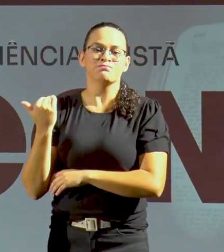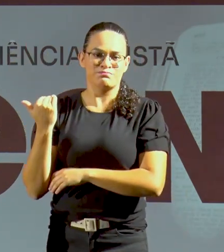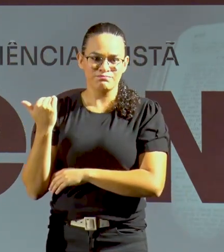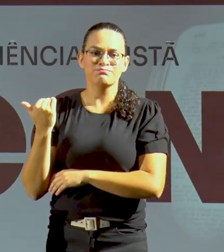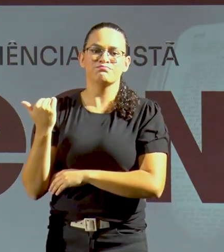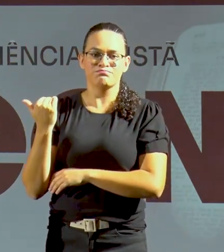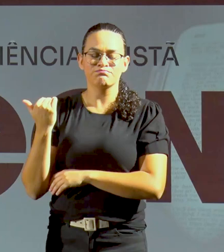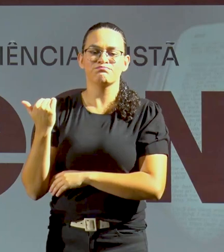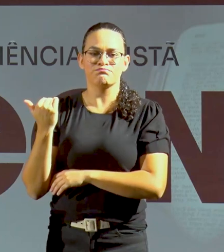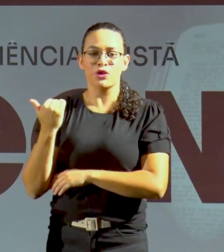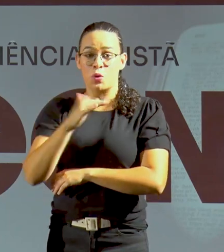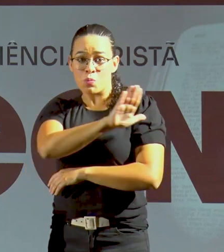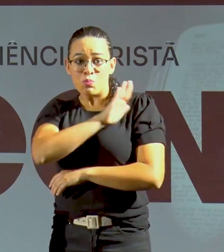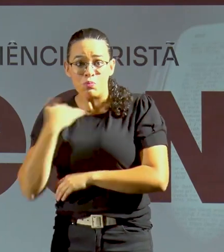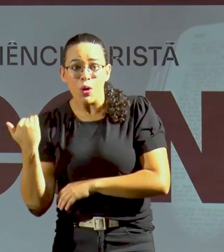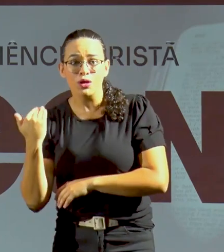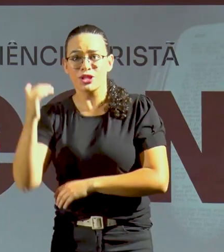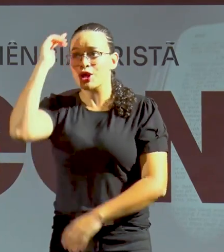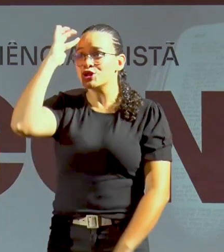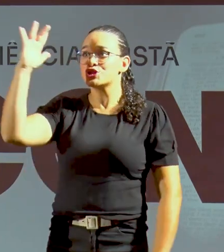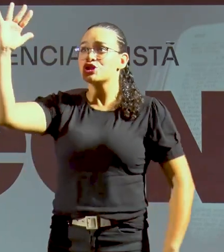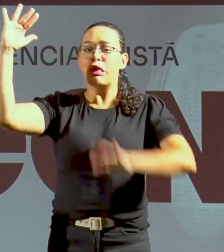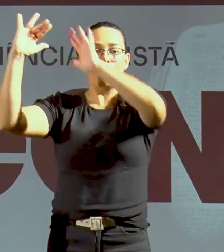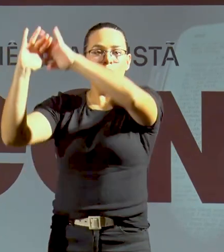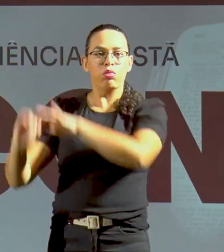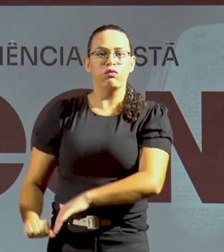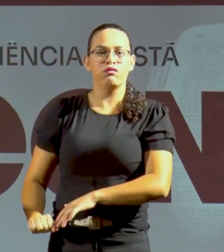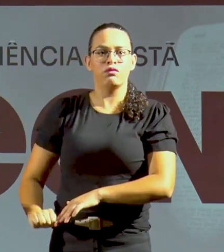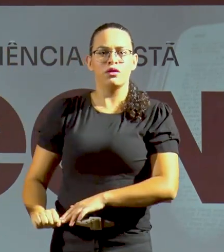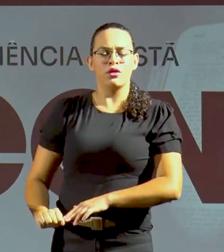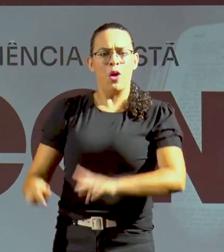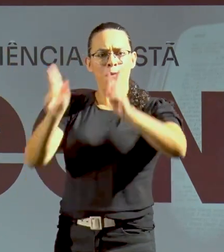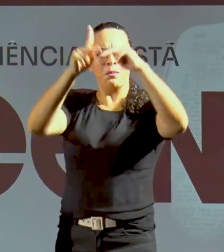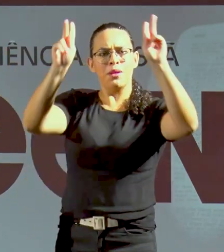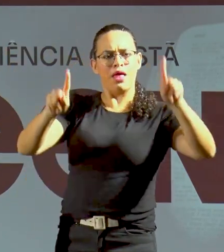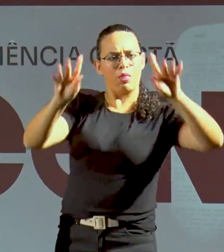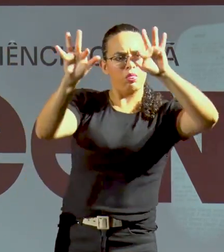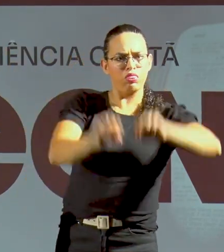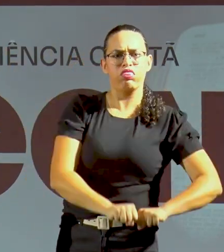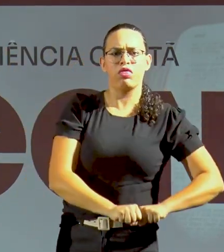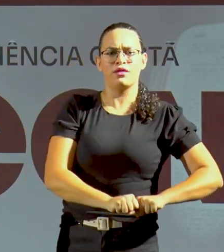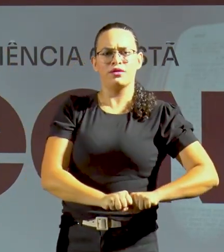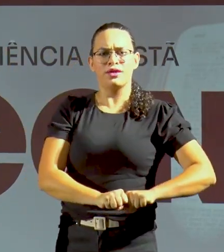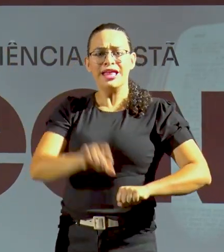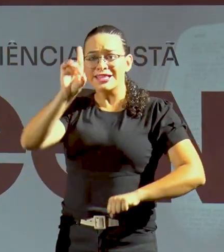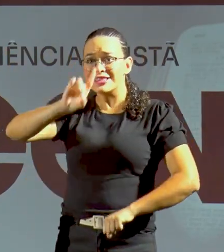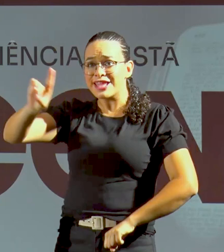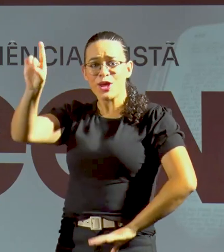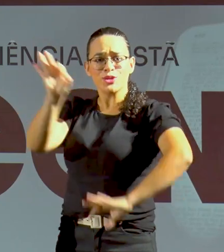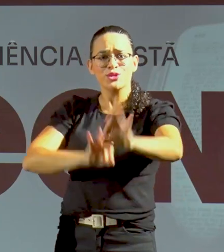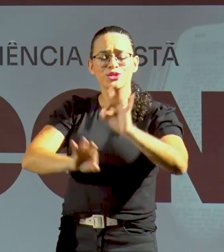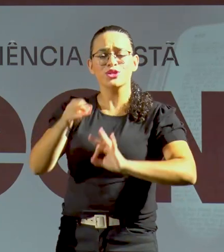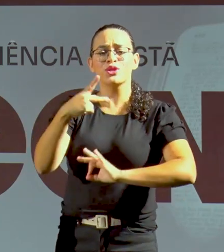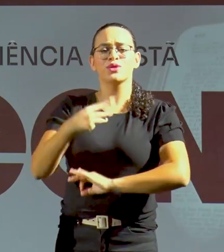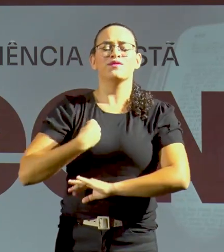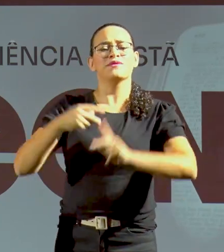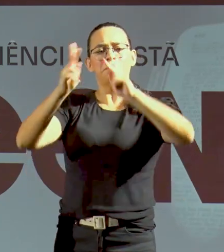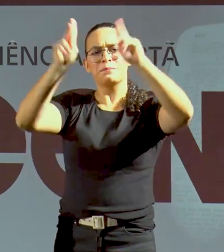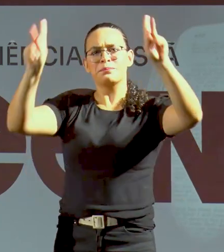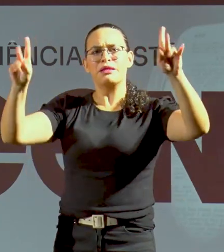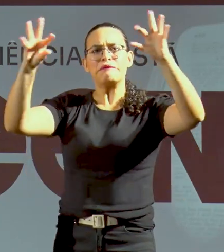morte morte de sonhos de planos de propósitos que Deus tem para sua vida e para sua sexualidade